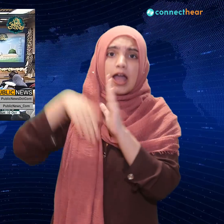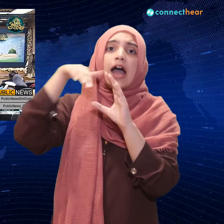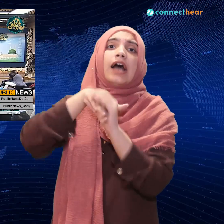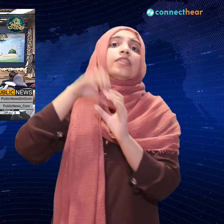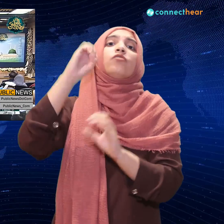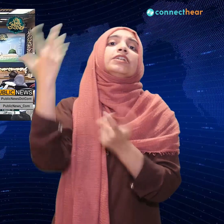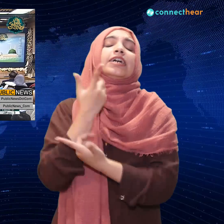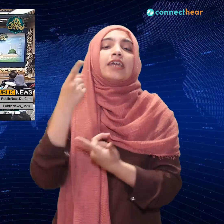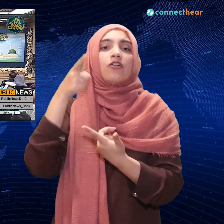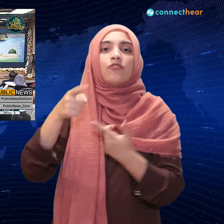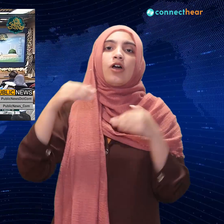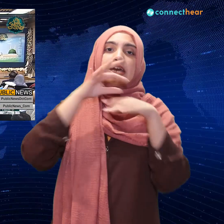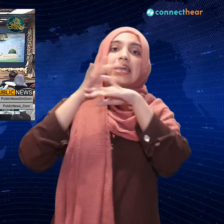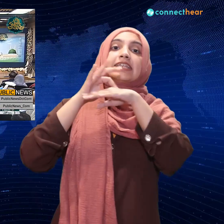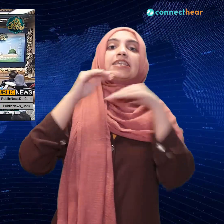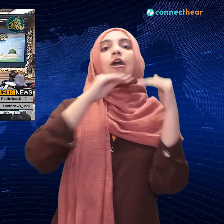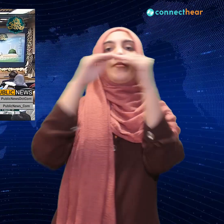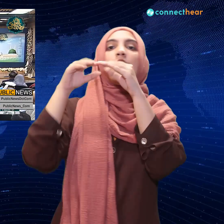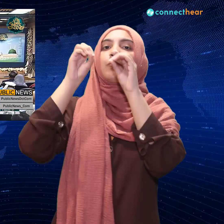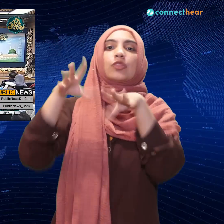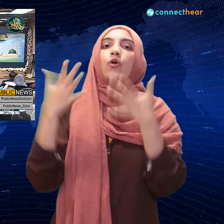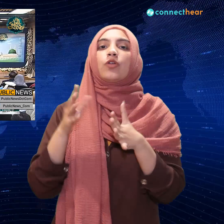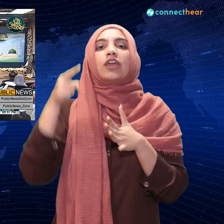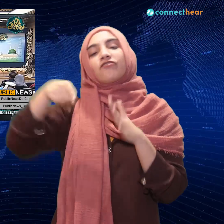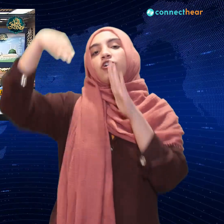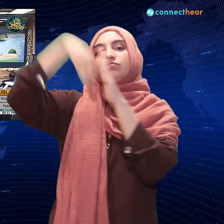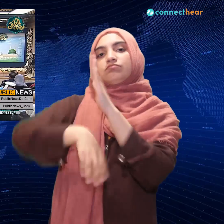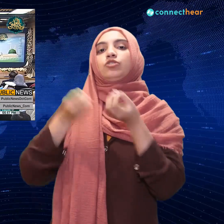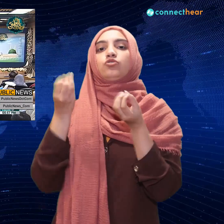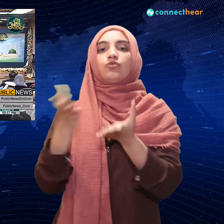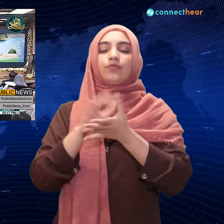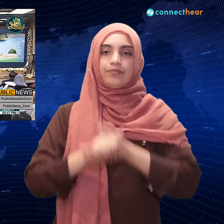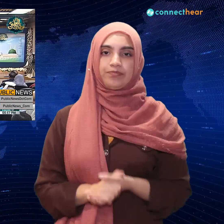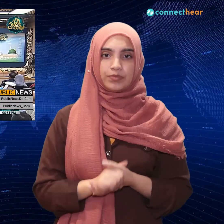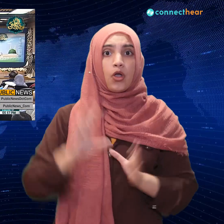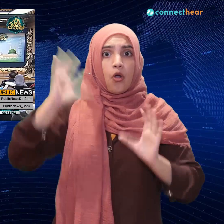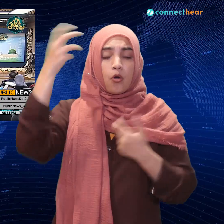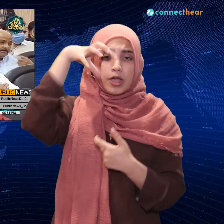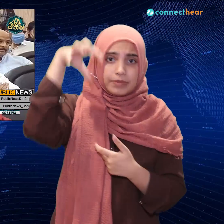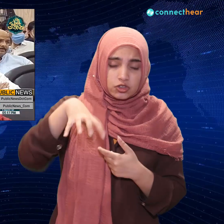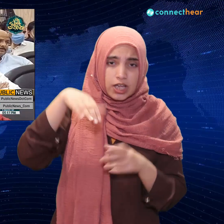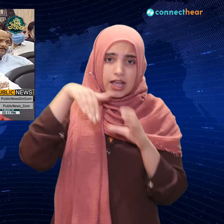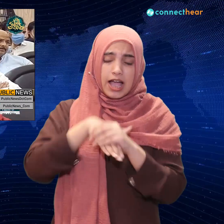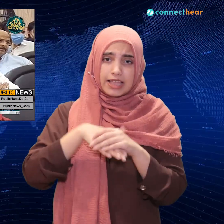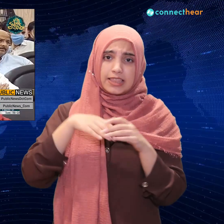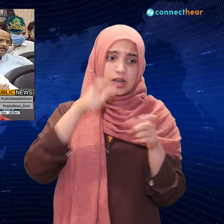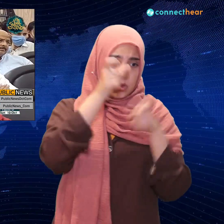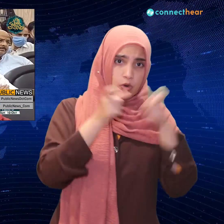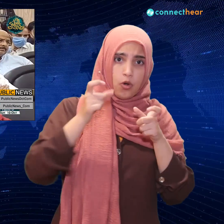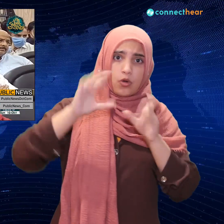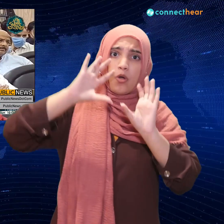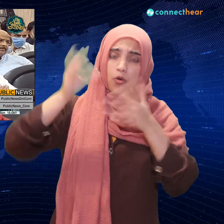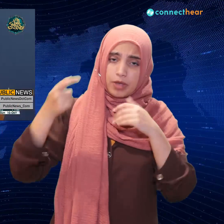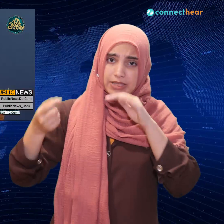آتی ہے. دیکھیں جس معاشرے کے اندر جب تک لوگوں کو، اب کرپشن ہے،